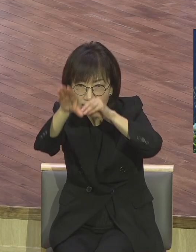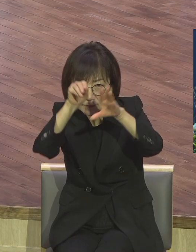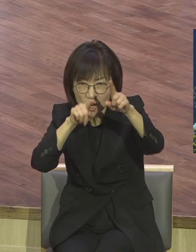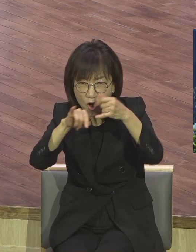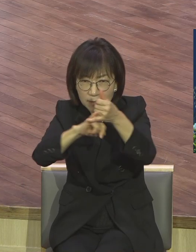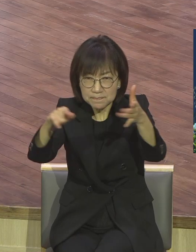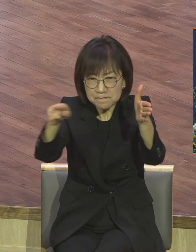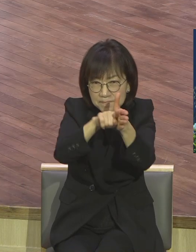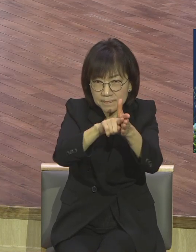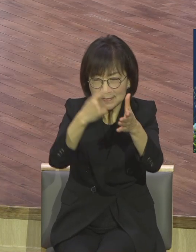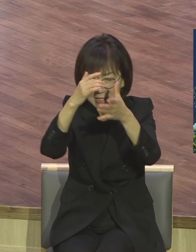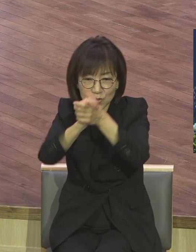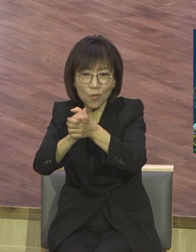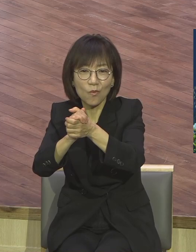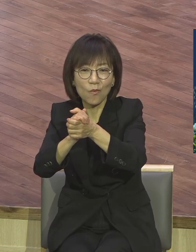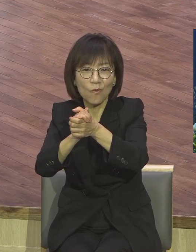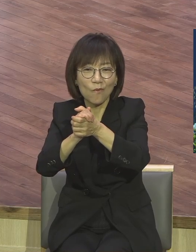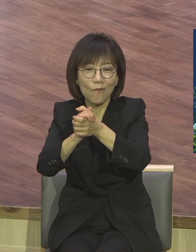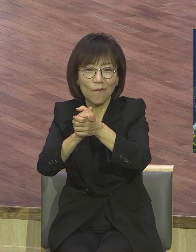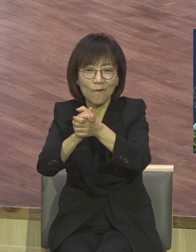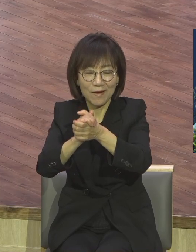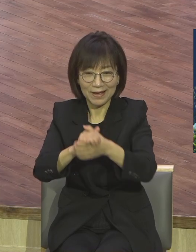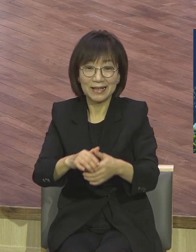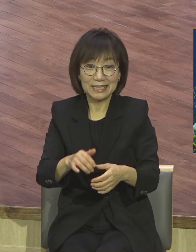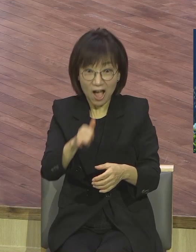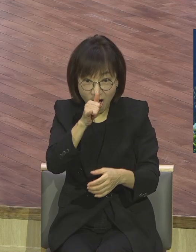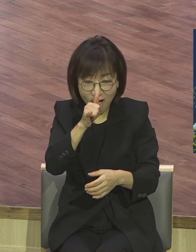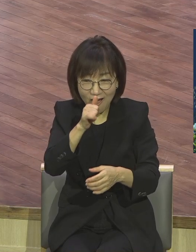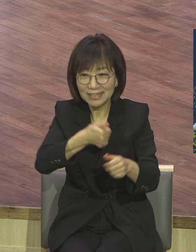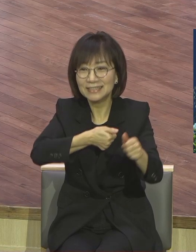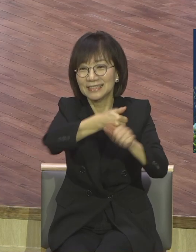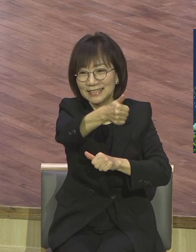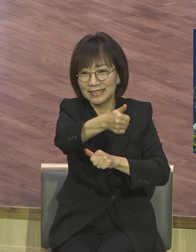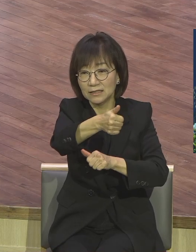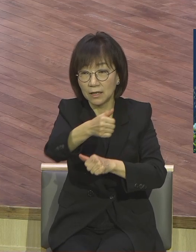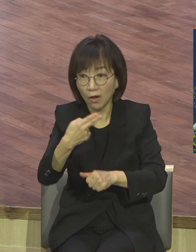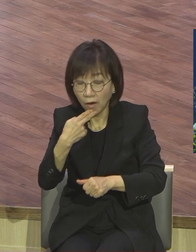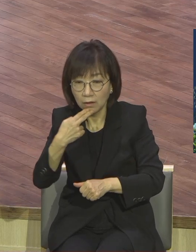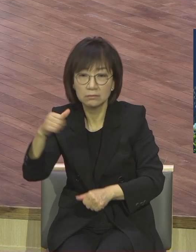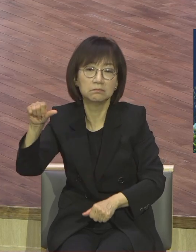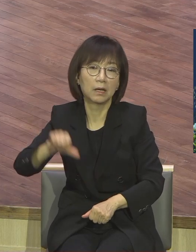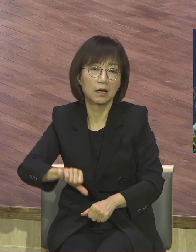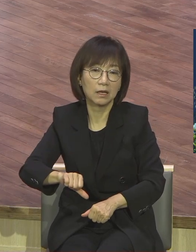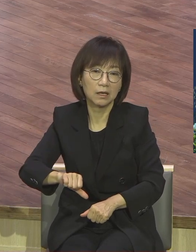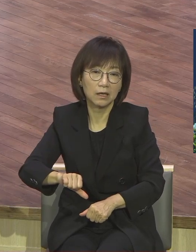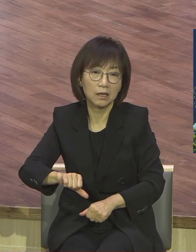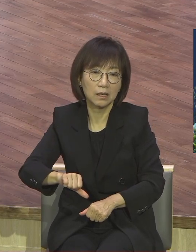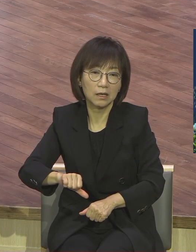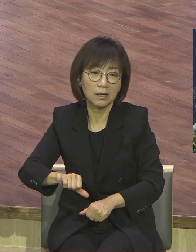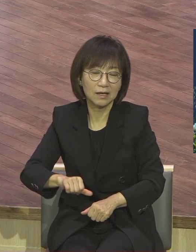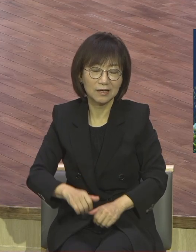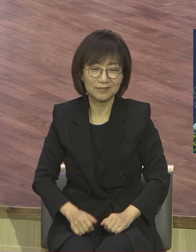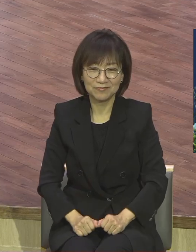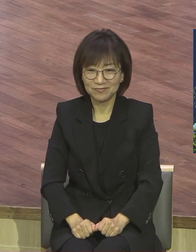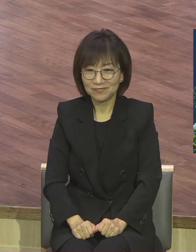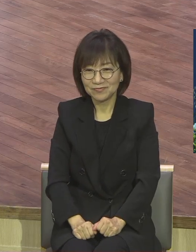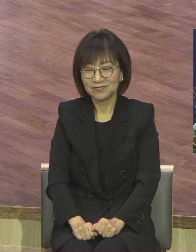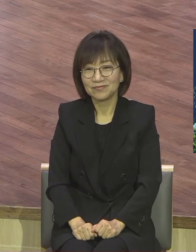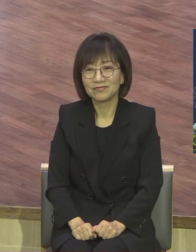결단하느냐 못하느냐. 이게 따라서 일주일 승패가 달렸습니다. 우리 구원받은 하나님